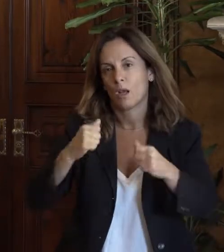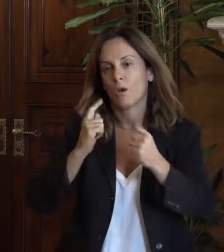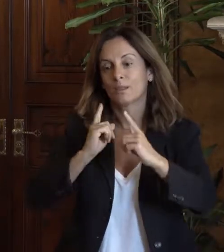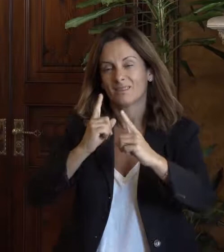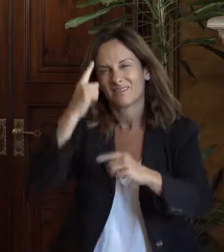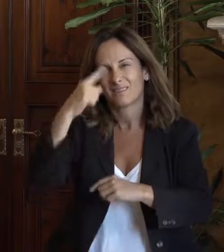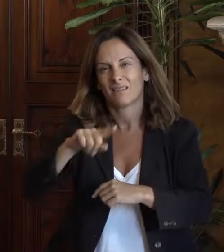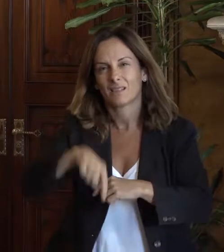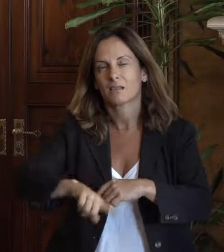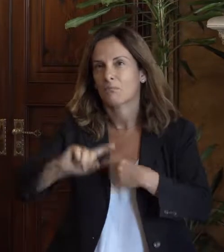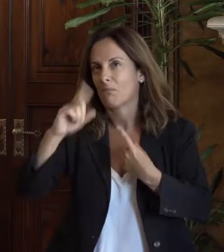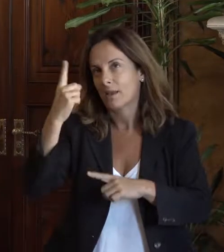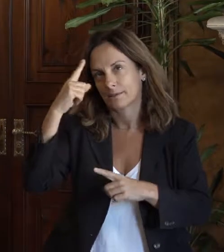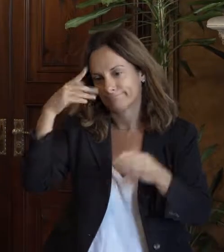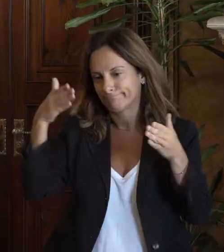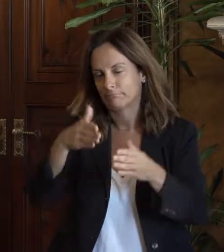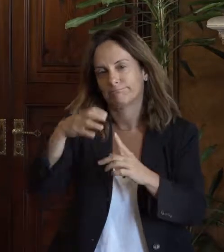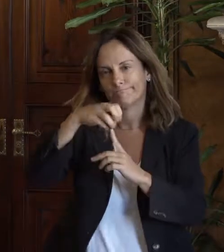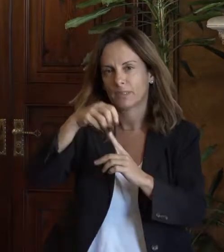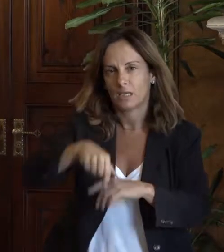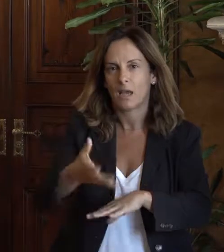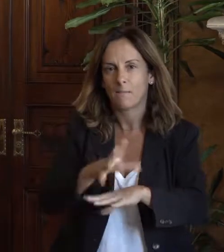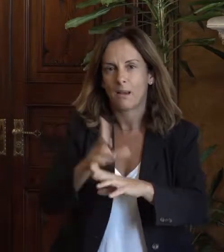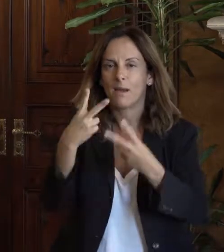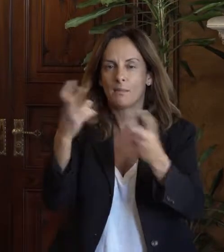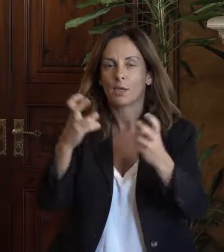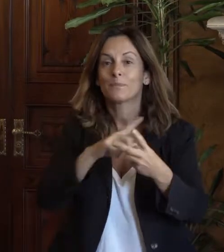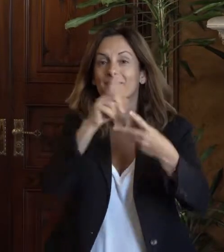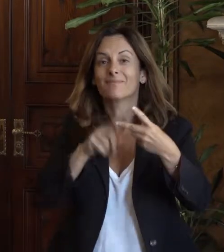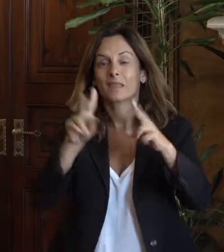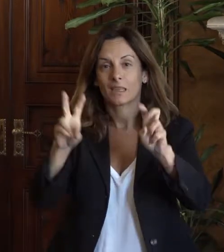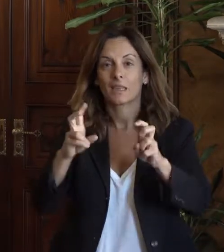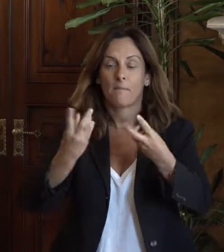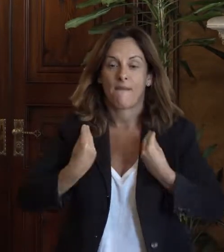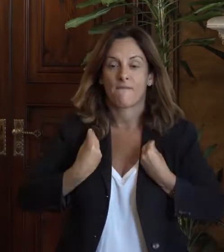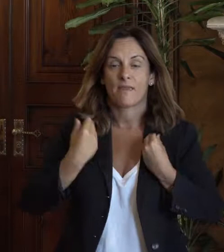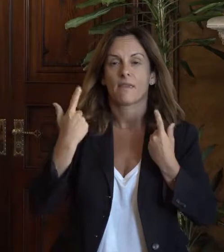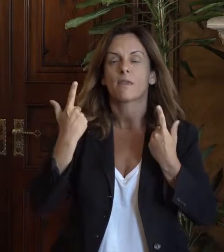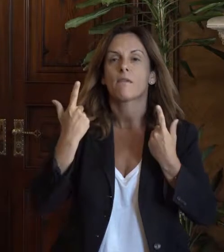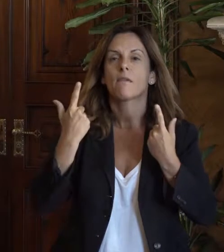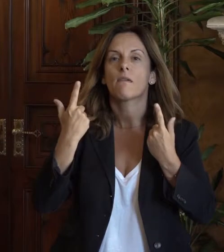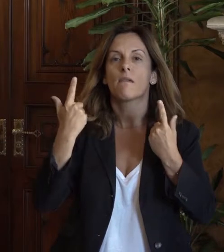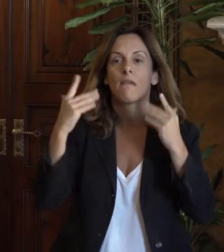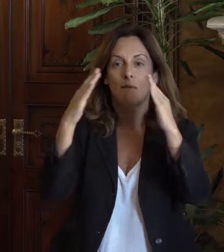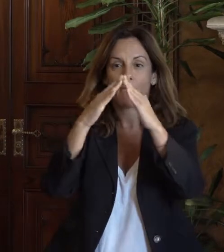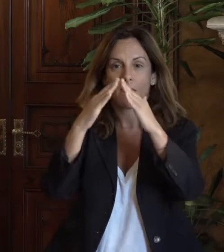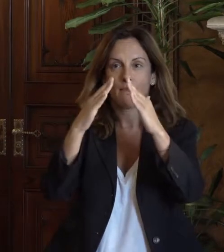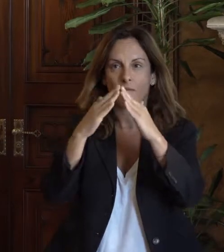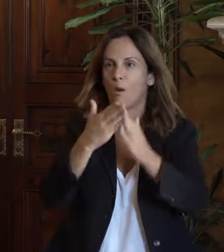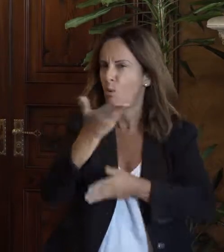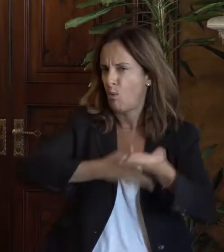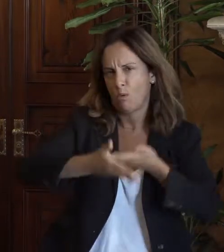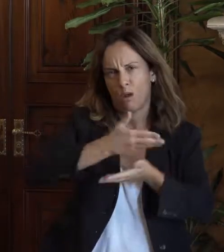s'acaba focalitzant a Palma, que és on en viu més gent. En temes d'habitatge també, evidentment, col·laboració absoluta, tot el que puguem fer des del Consell